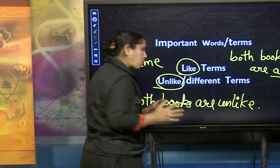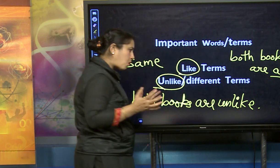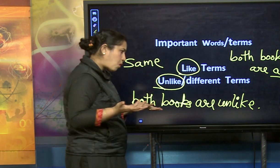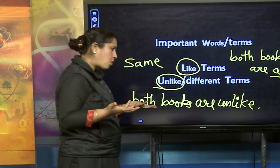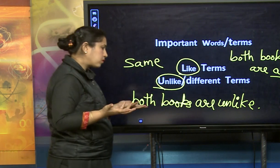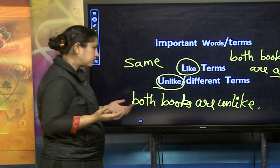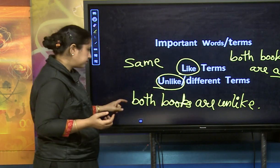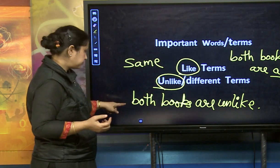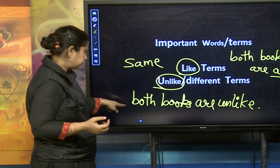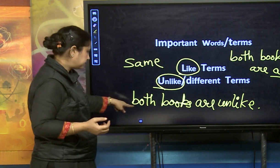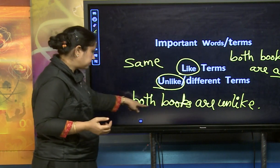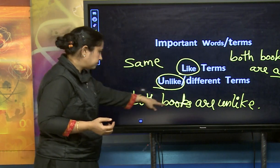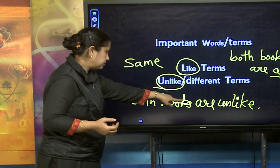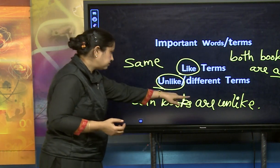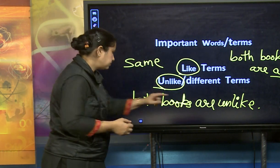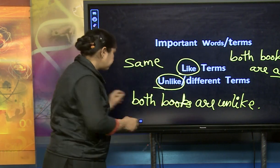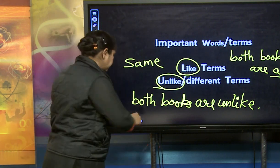है या और क्या कह सकते हैं अ